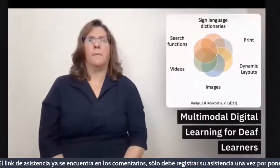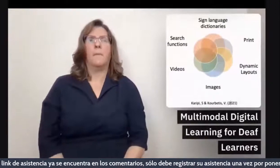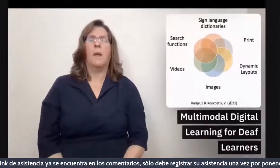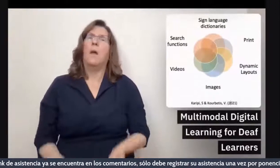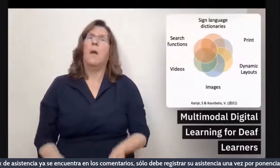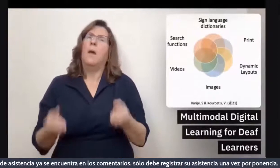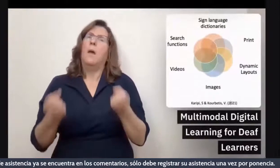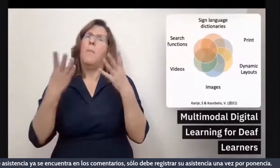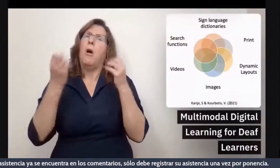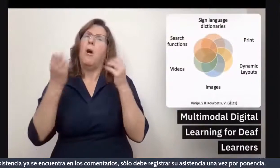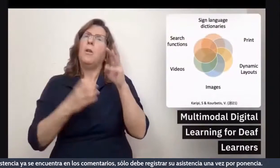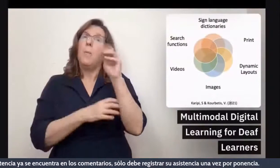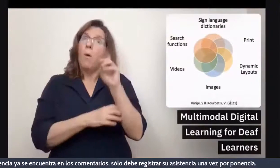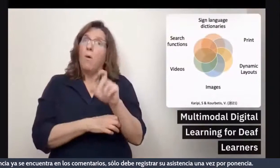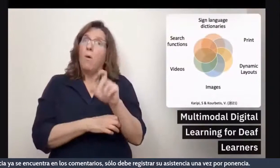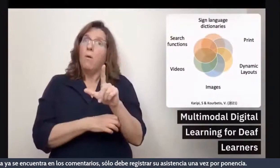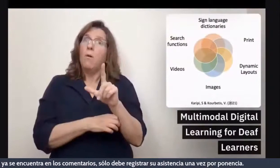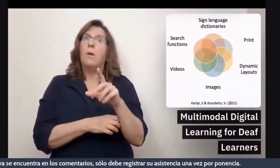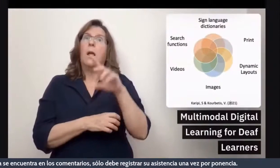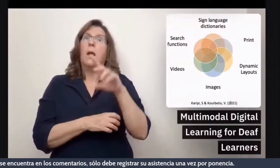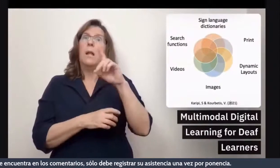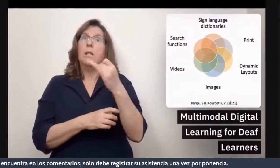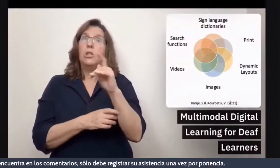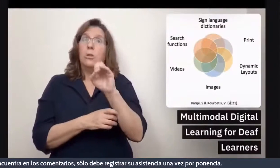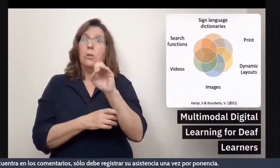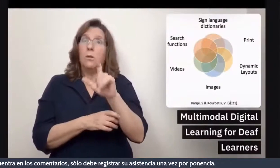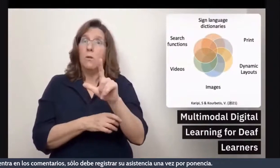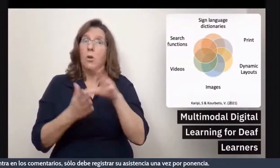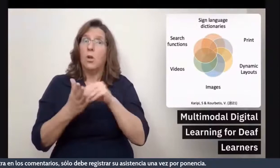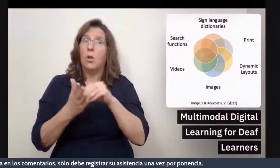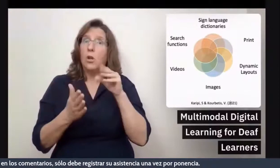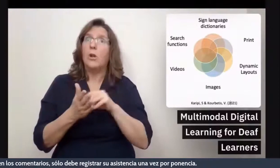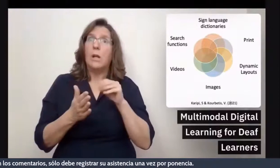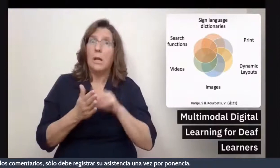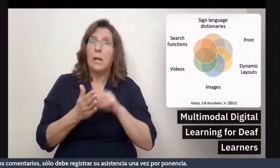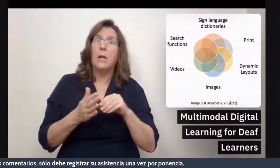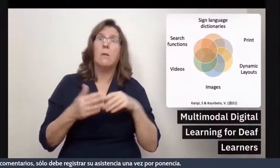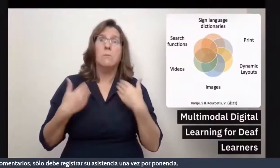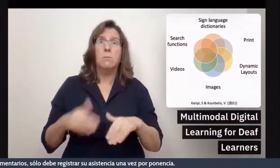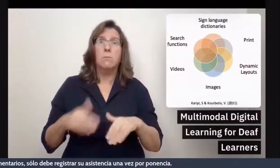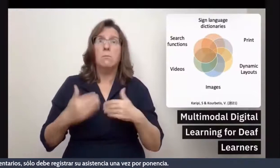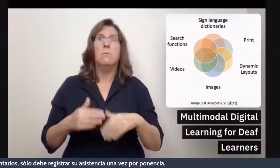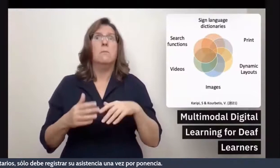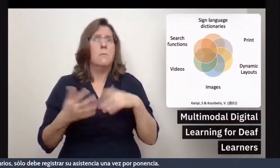El aprendizaje digital multimodal ahora recibe más atención por parte de los investigadores.